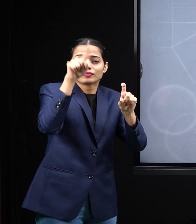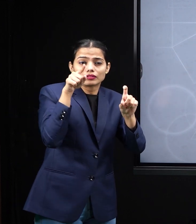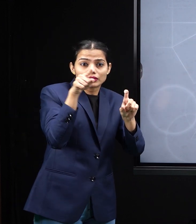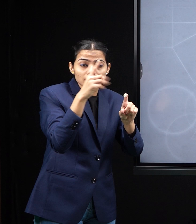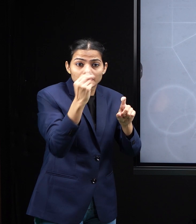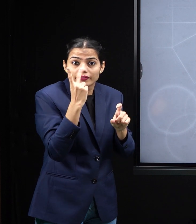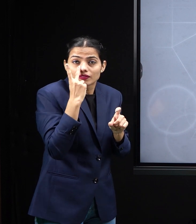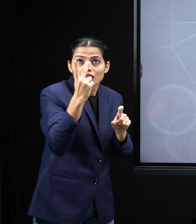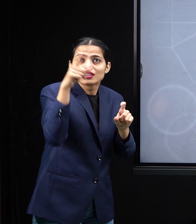వ్యాసార్థం,